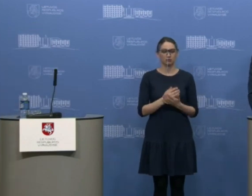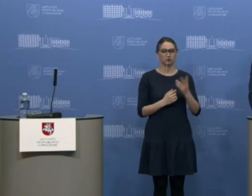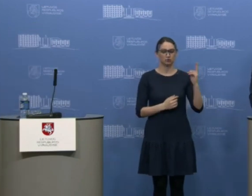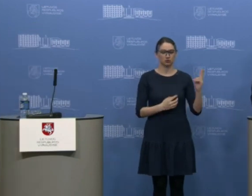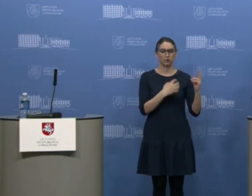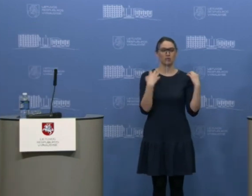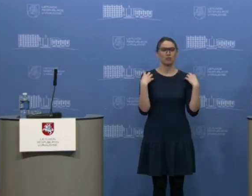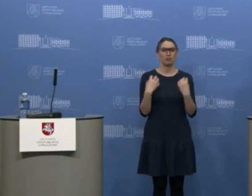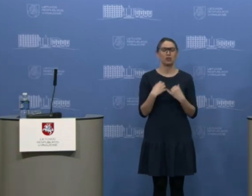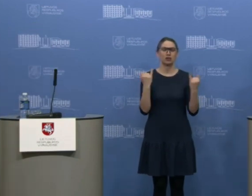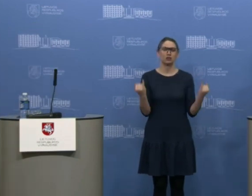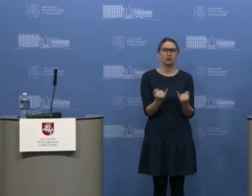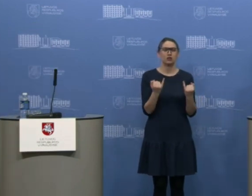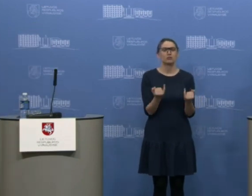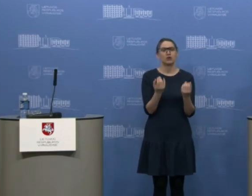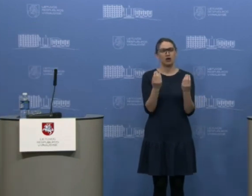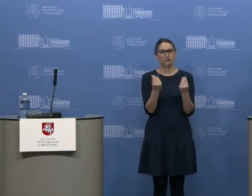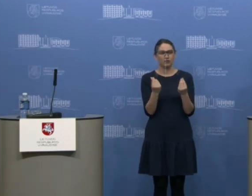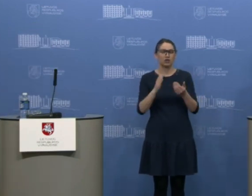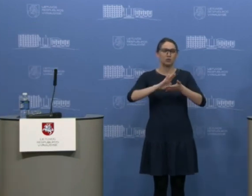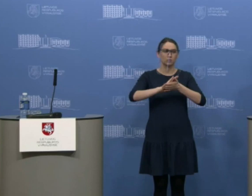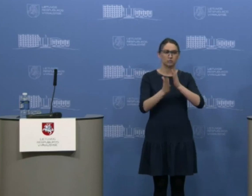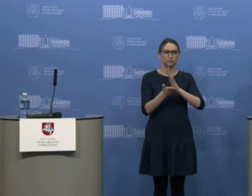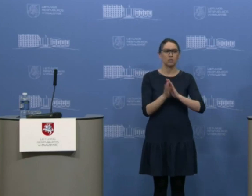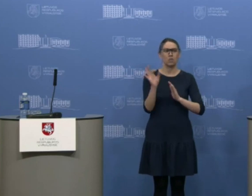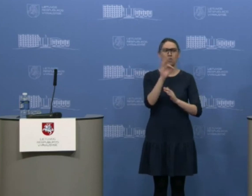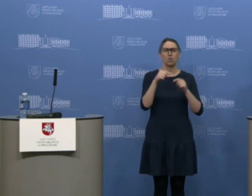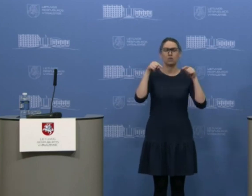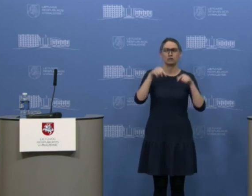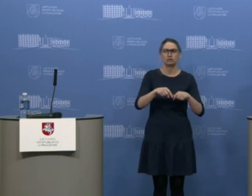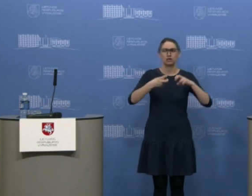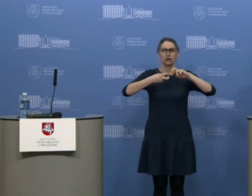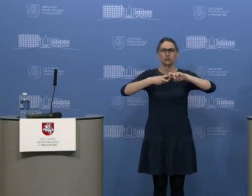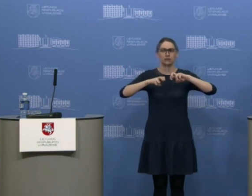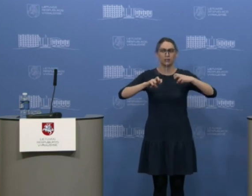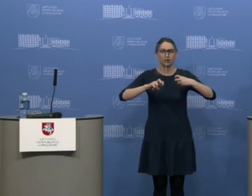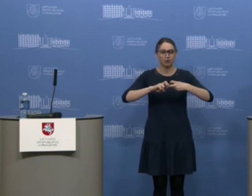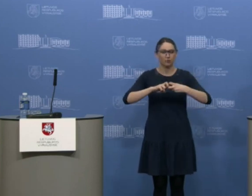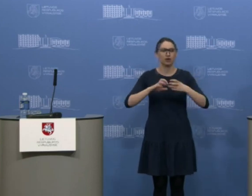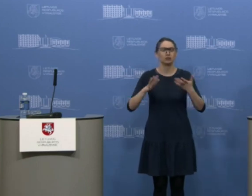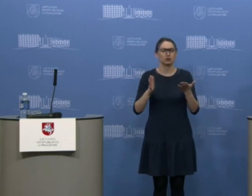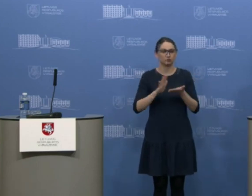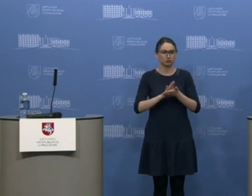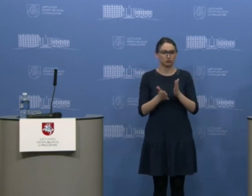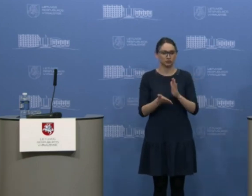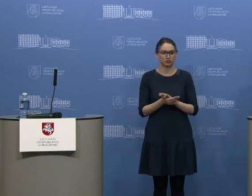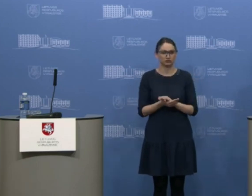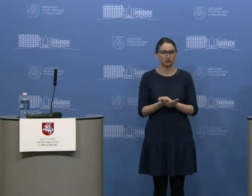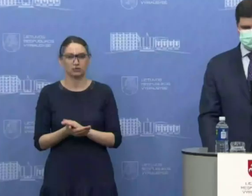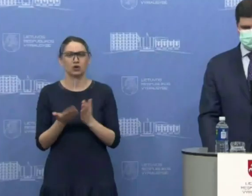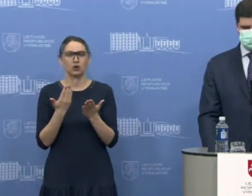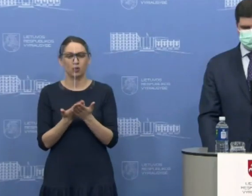Kaip jums sekasi finansiškai tvarkyti su šitos krizės užduotimis? Nes vis tiek turbūt tenka